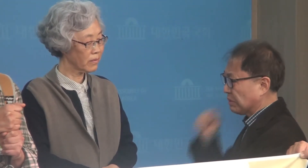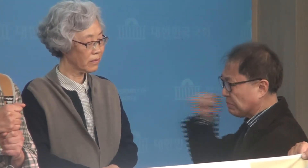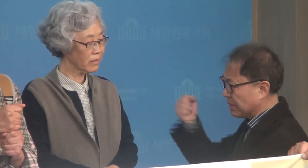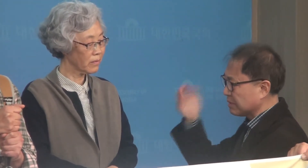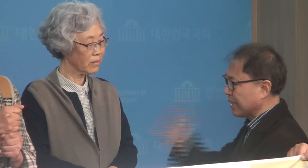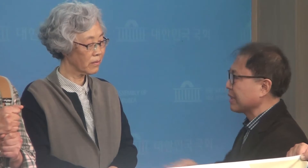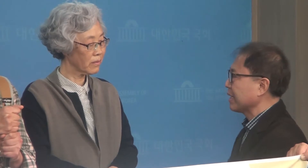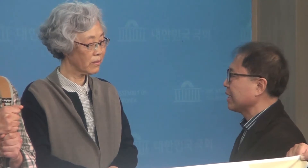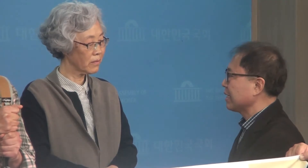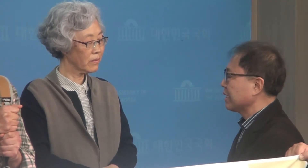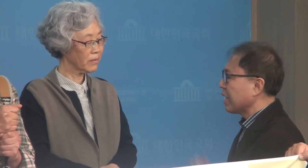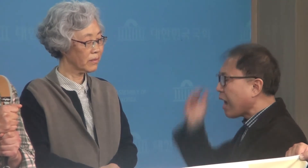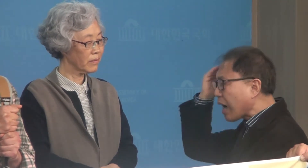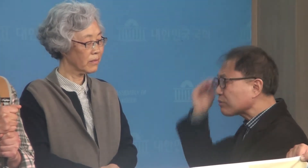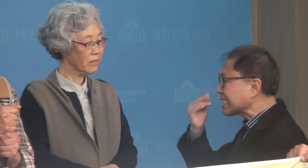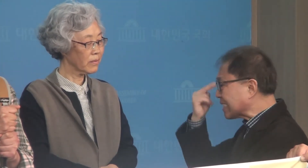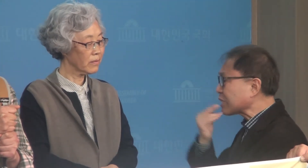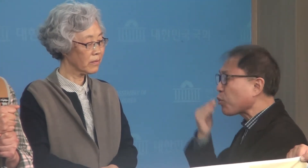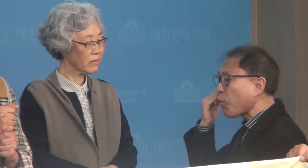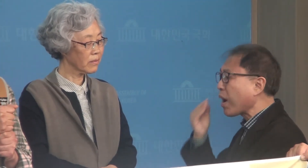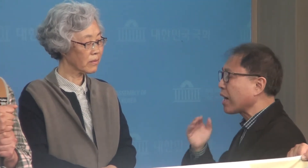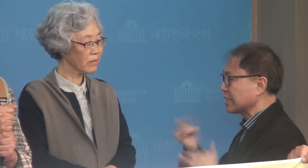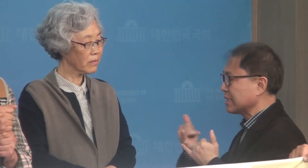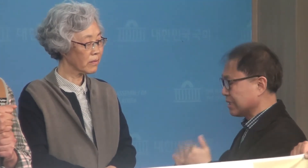있지만 우리나라 시청각장애인에게는